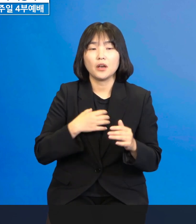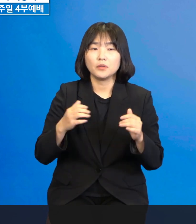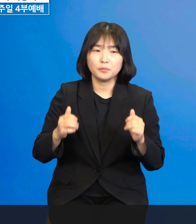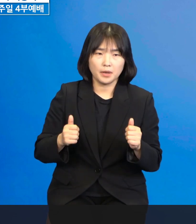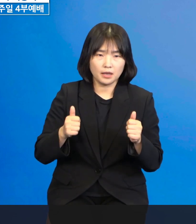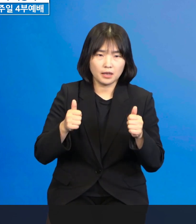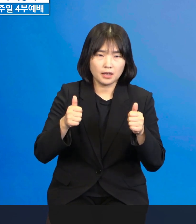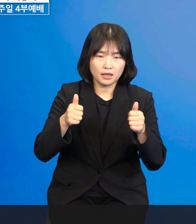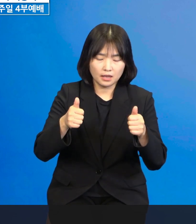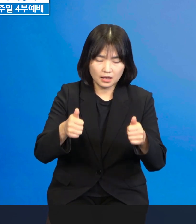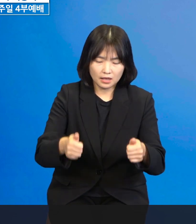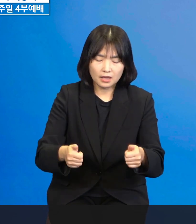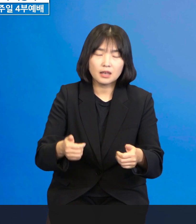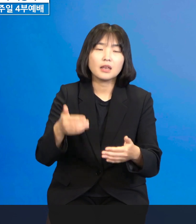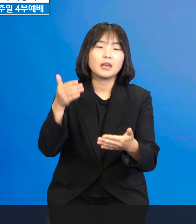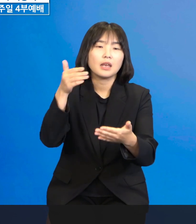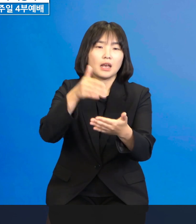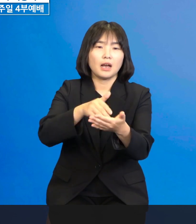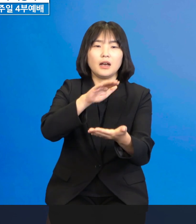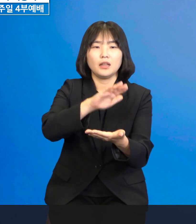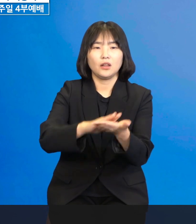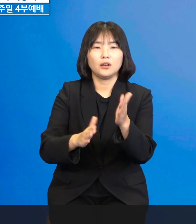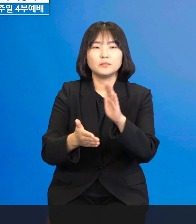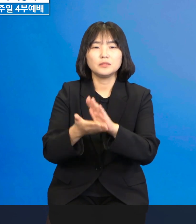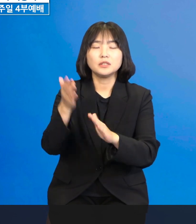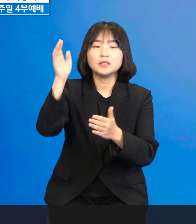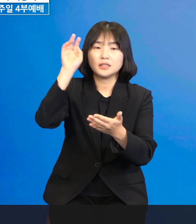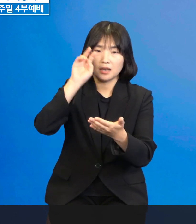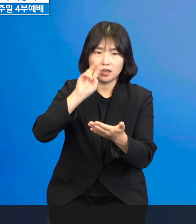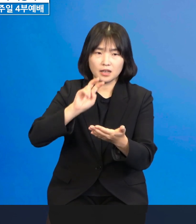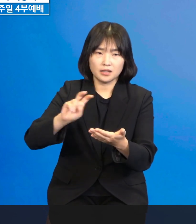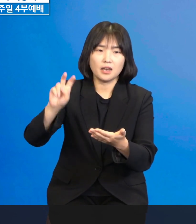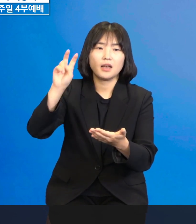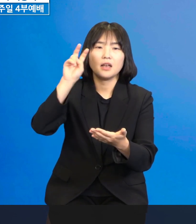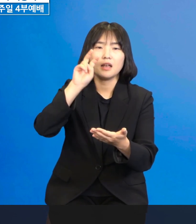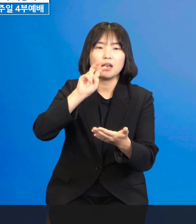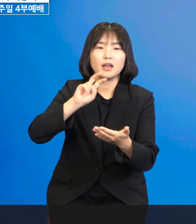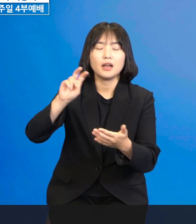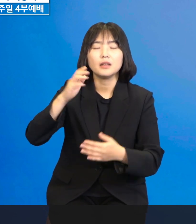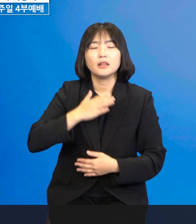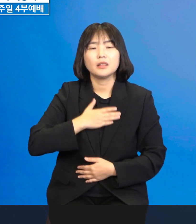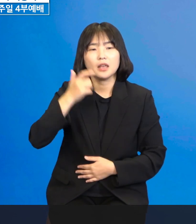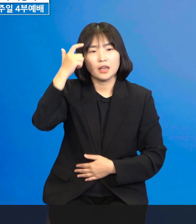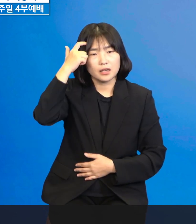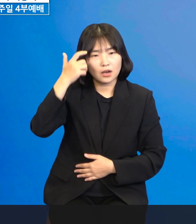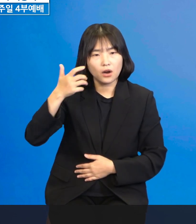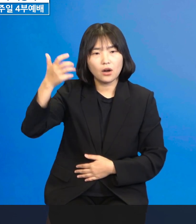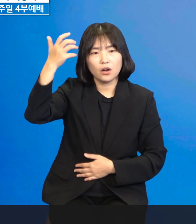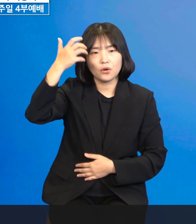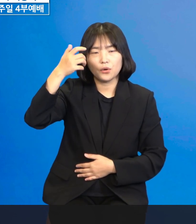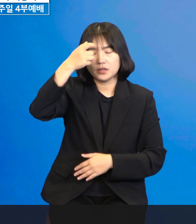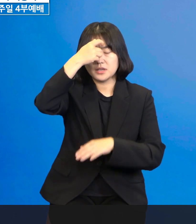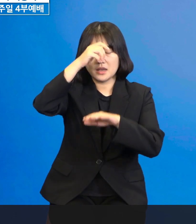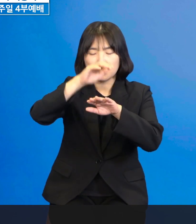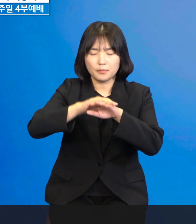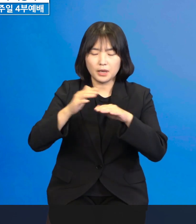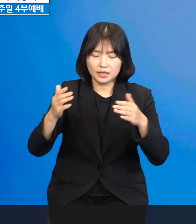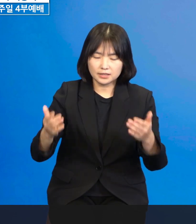한없는 경배, 한없는 찬양, 내